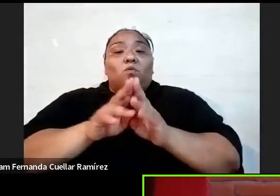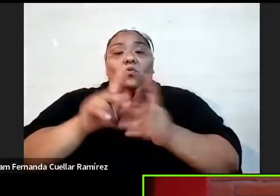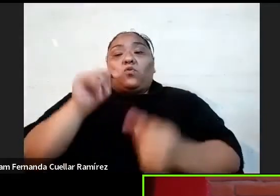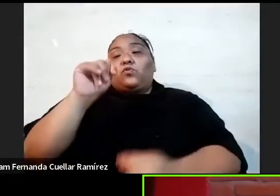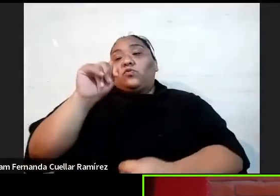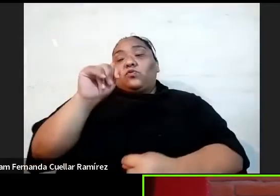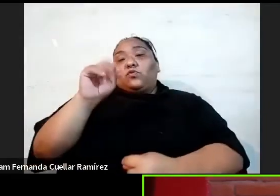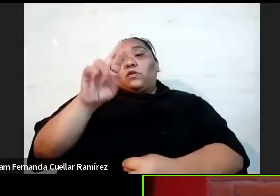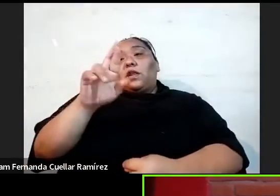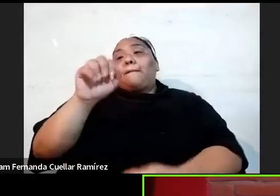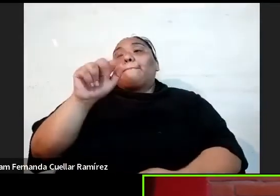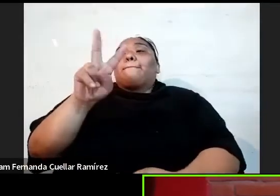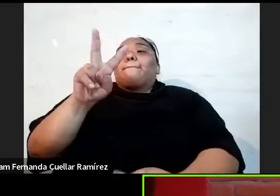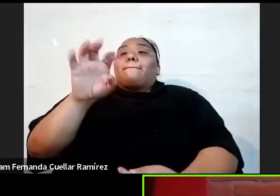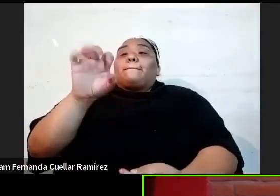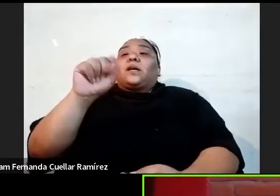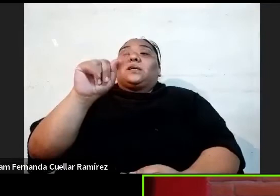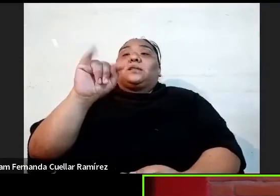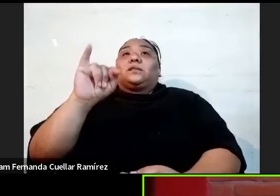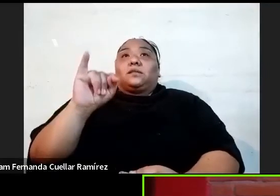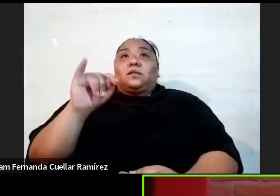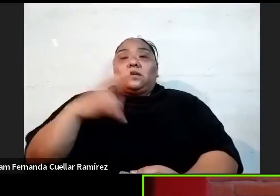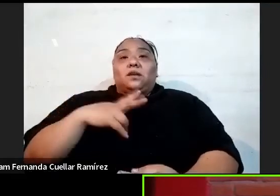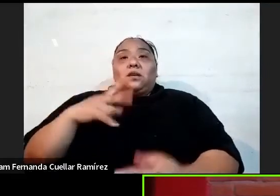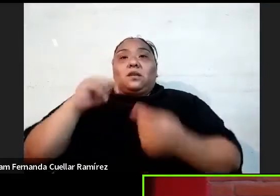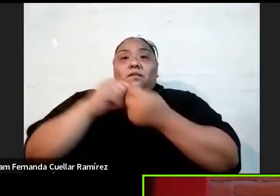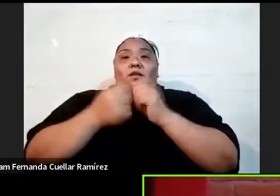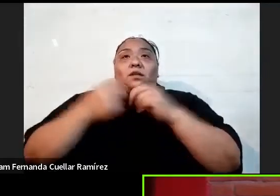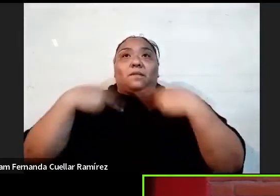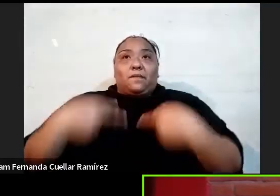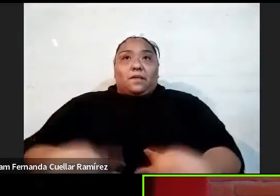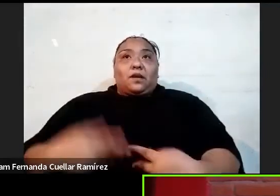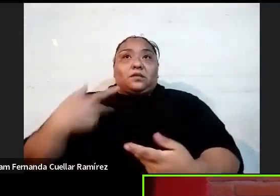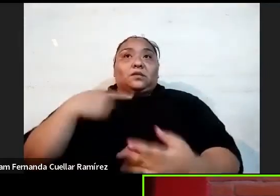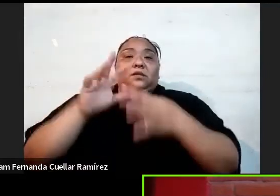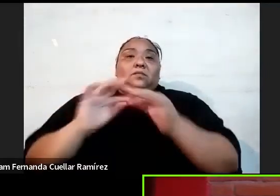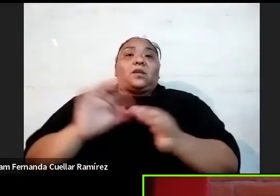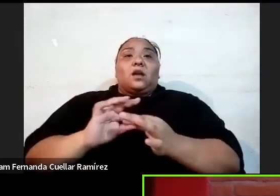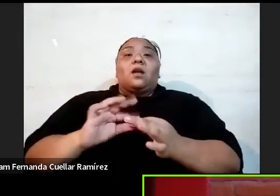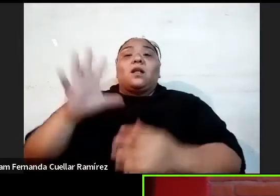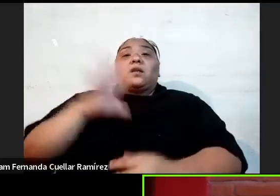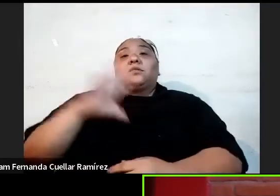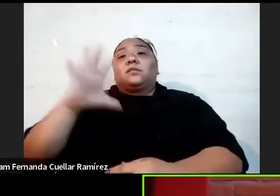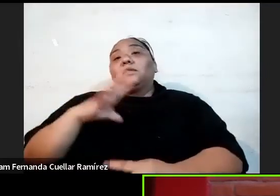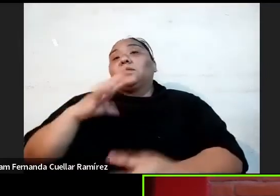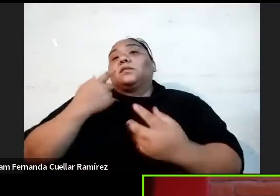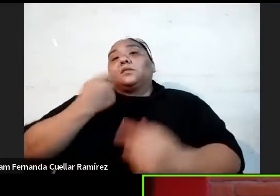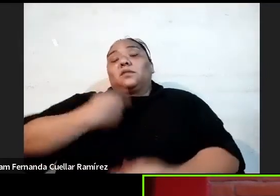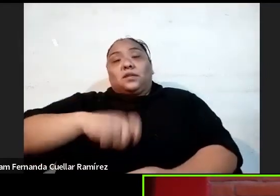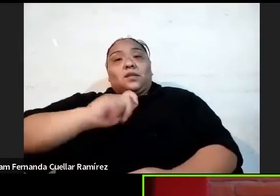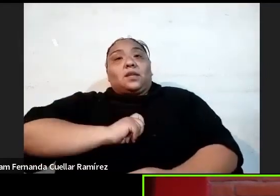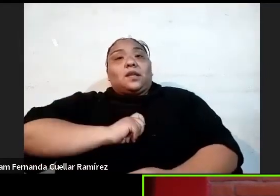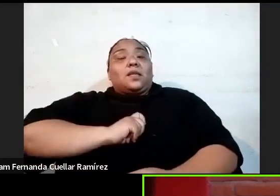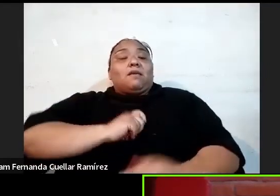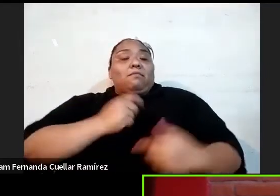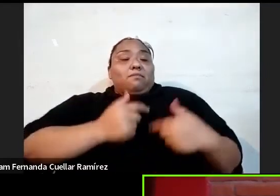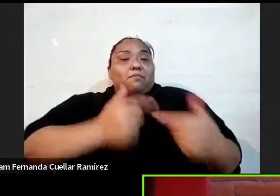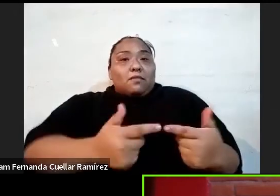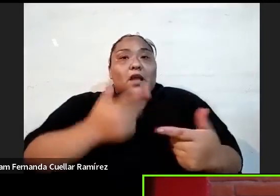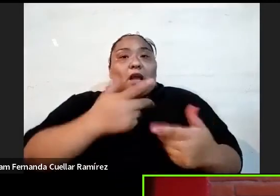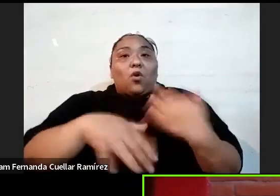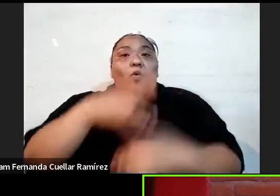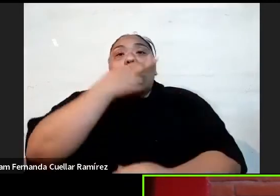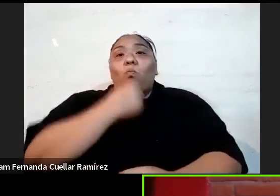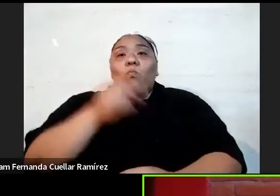un pretexto para hablar de la existencia, de la identidad, del género, de los parentescos con otras personas, de